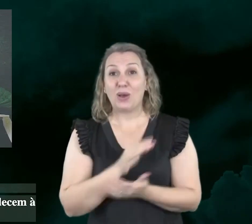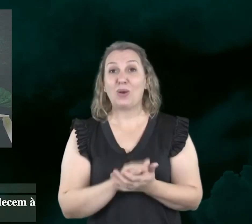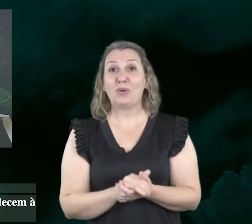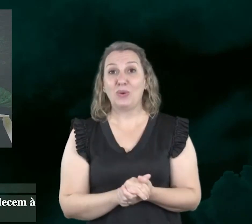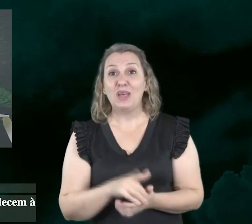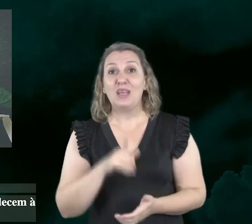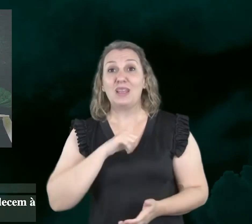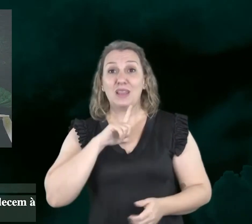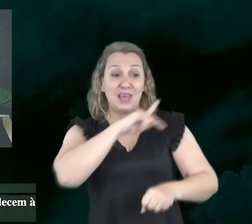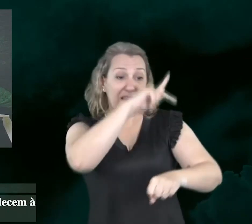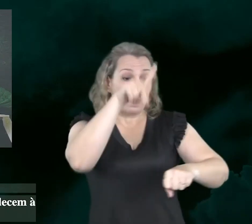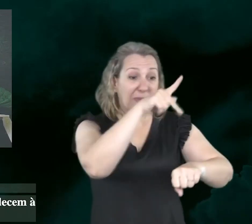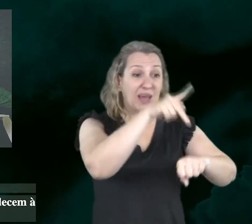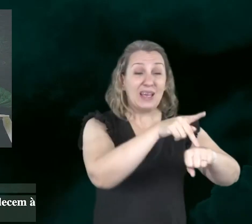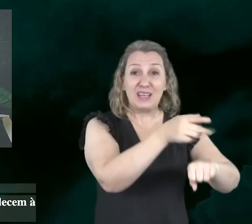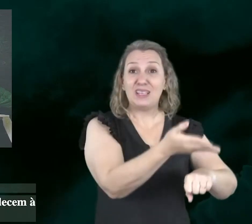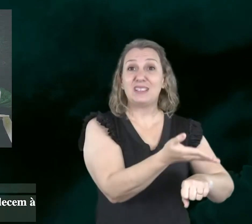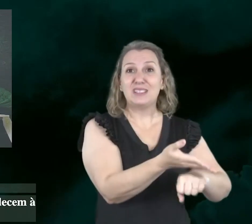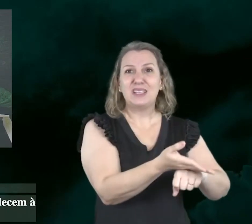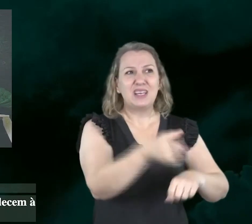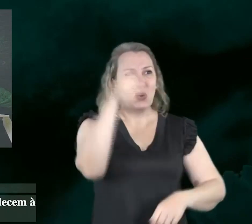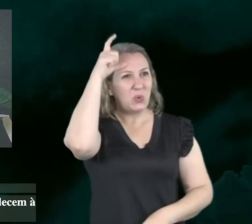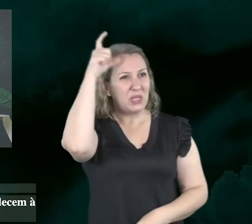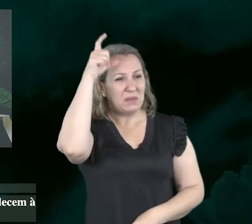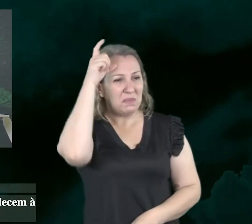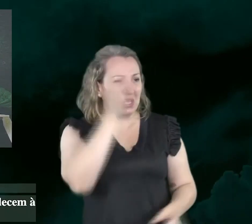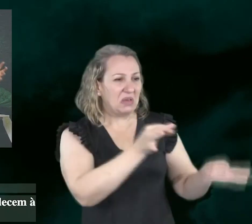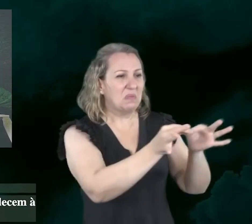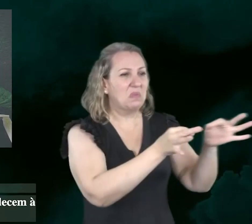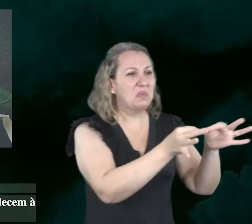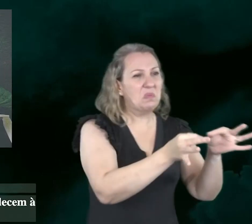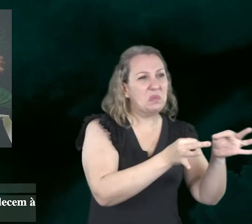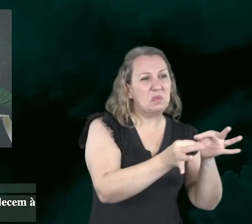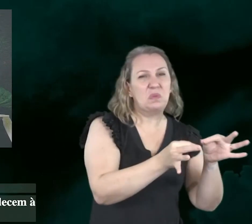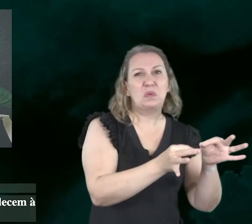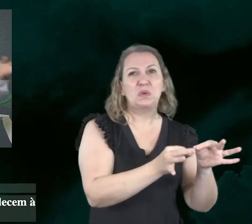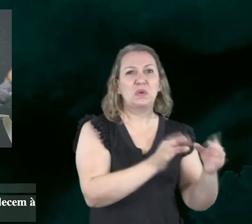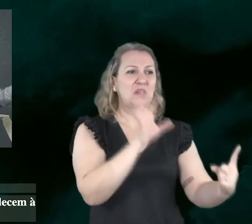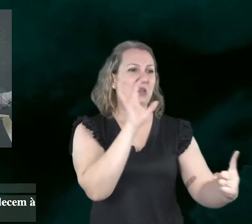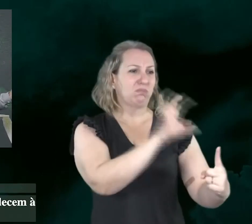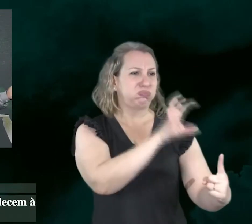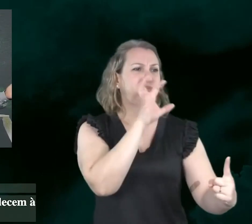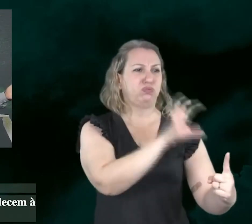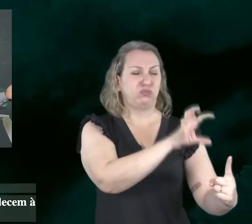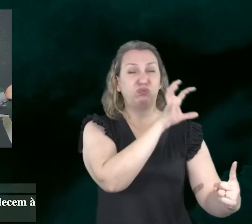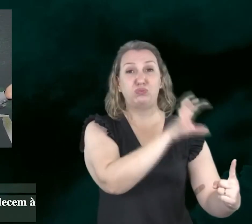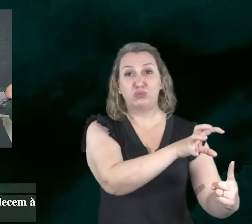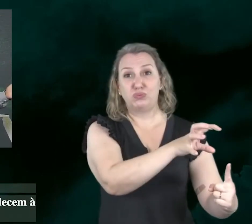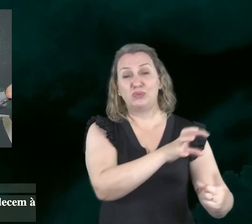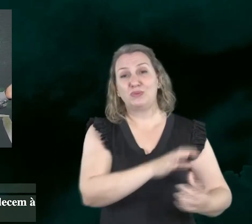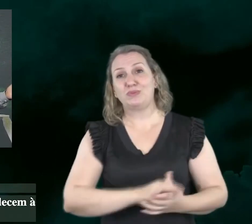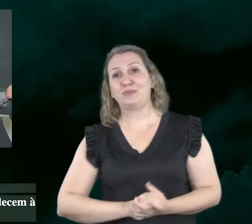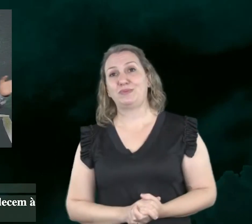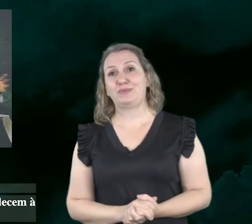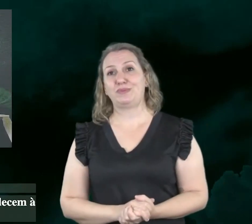mídias sociais, essas sociedades estão se tornando cada vez mais polarizados.